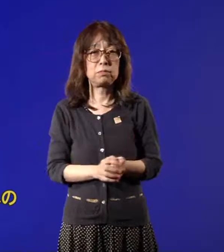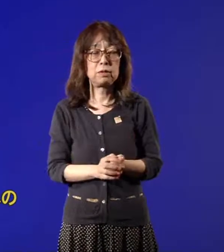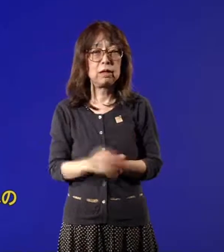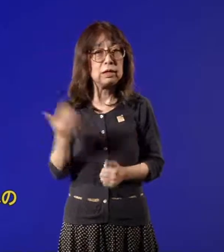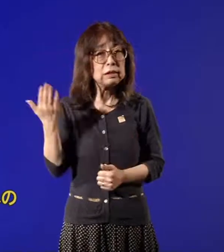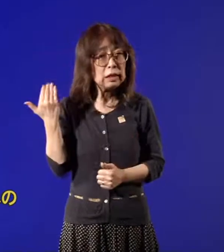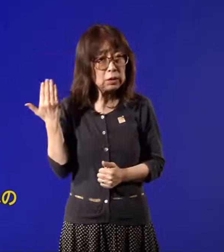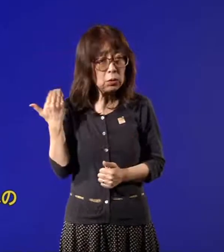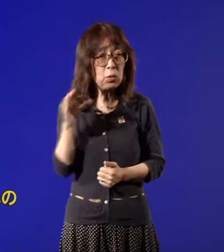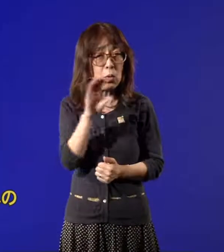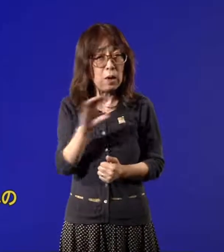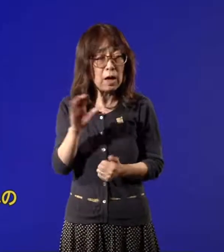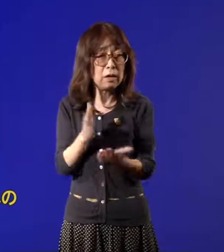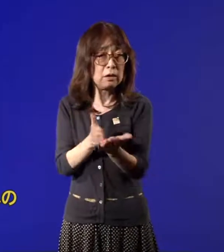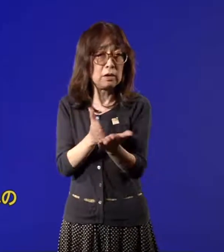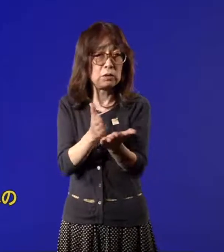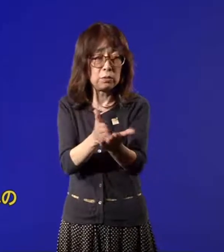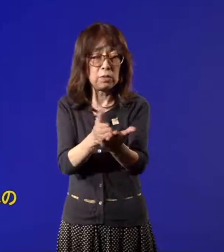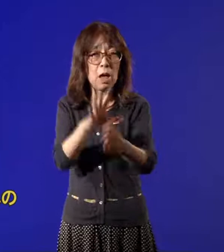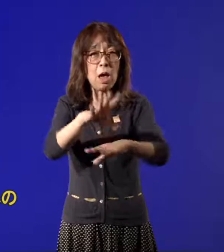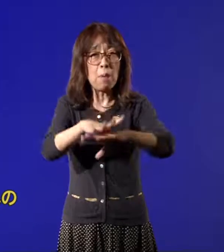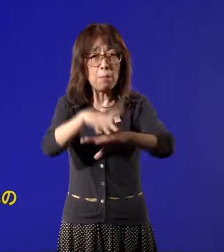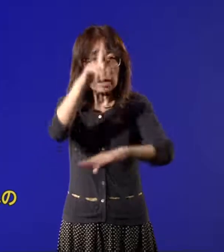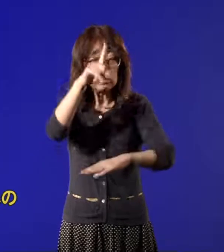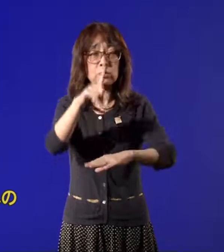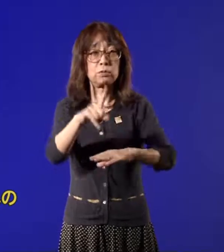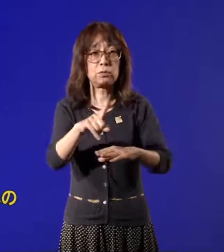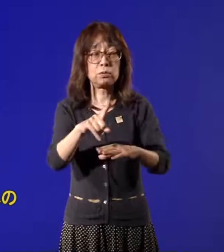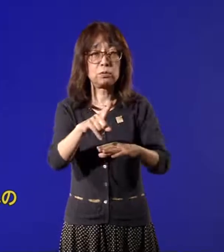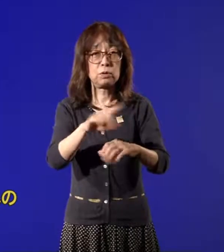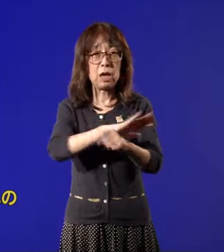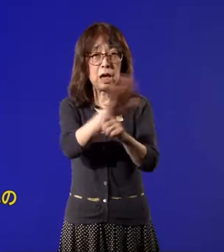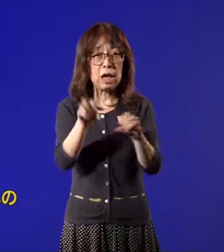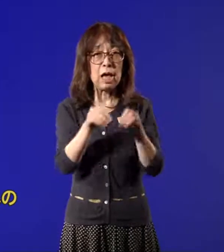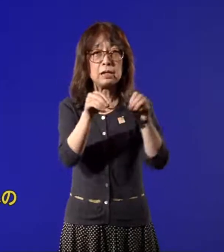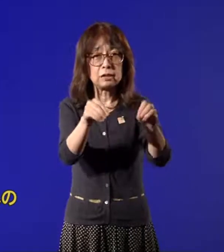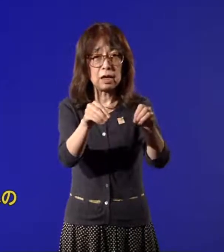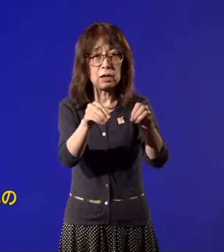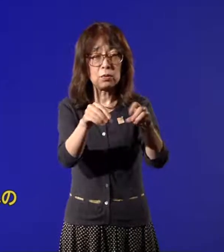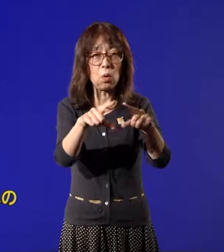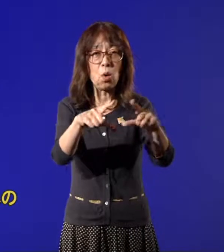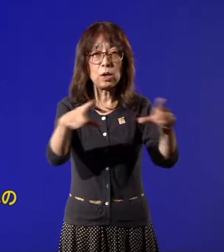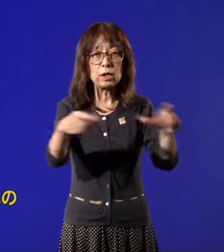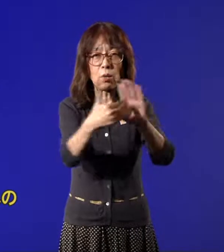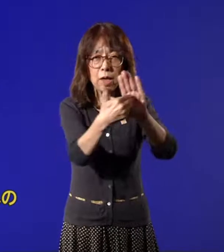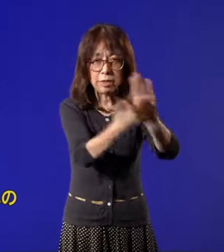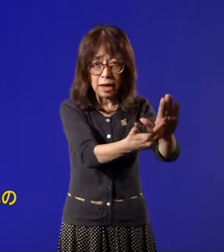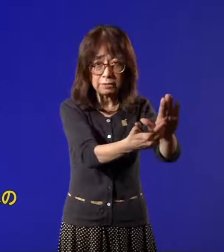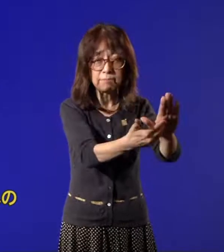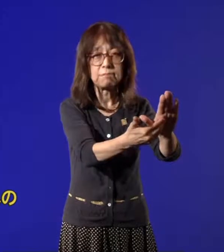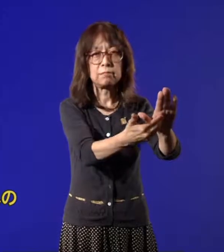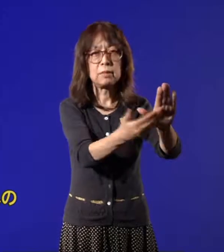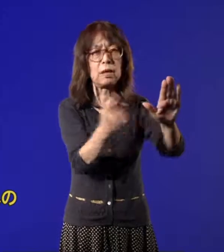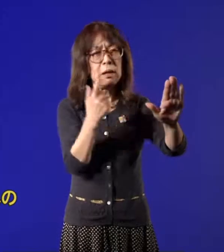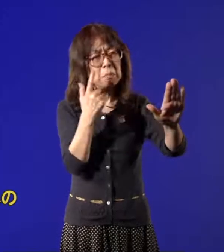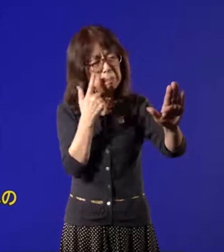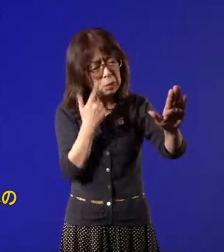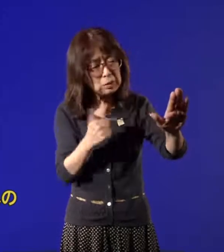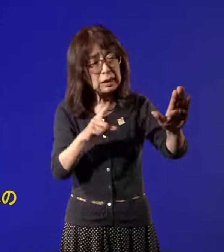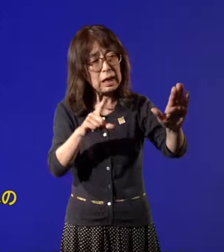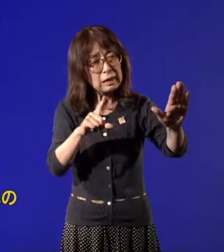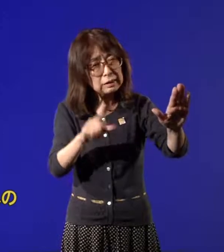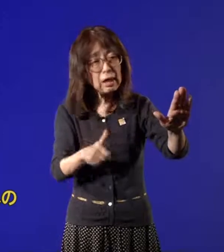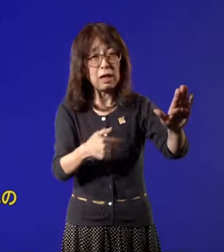ど来お話をしておりますように、まずはその感染を広げないという、もしかすると自分がかかっているかもし